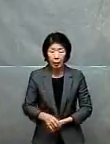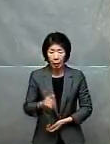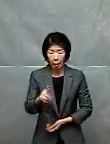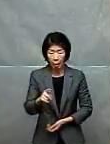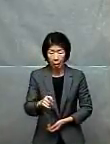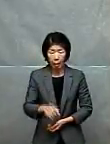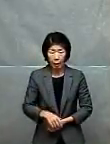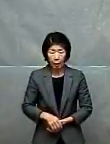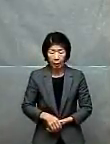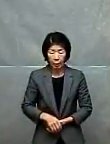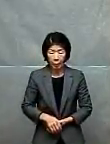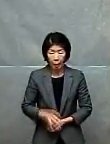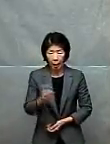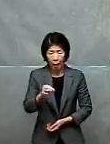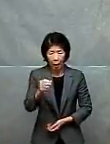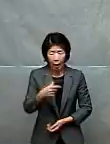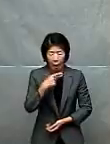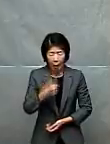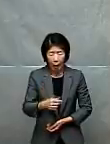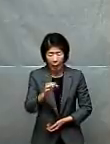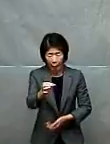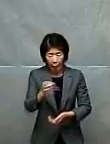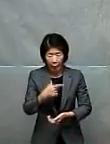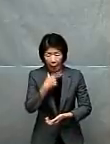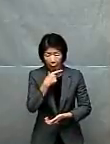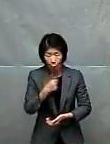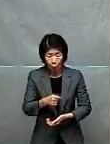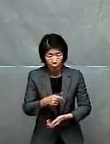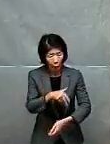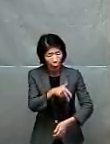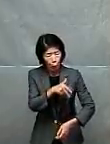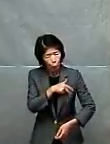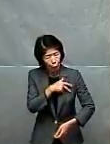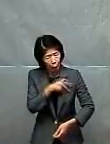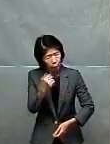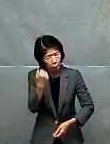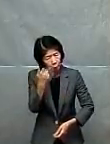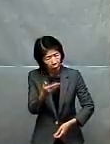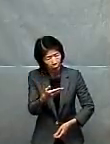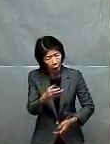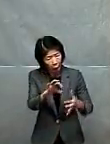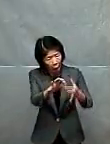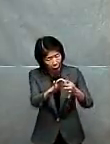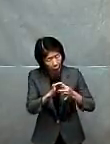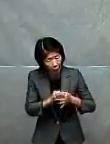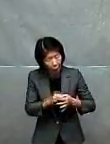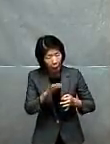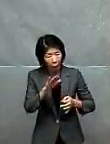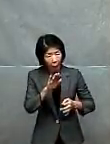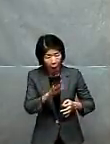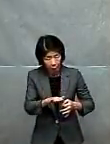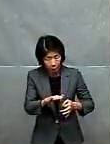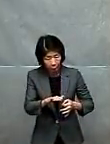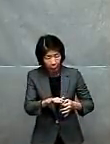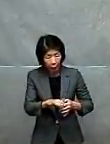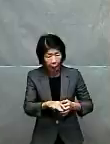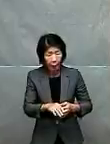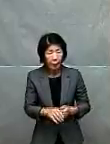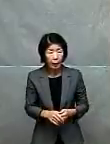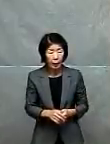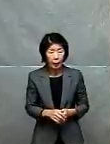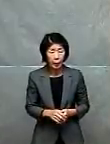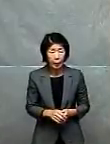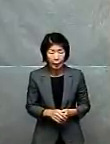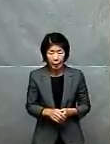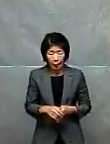っていただきたいというようなことをスタッフの方からちょっと連絡があって、それで、ネットバンキングで